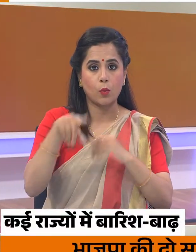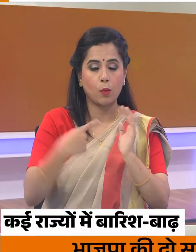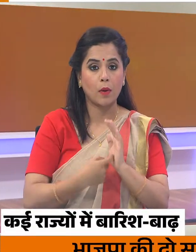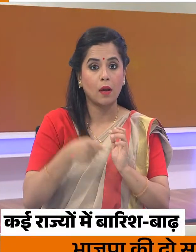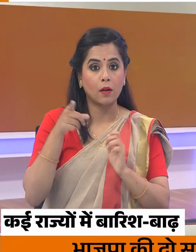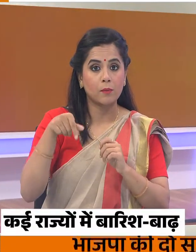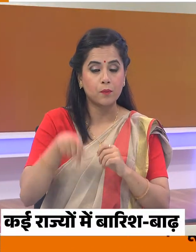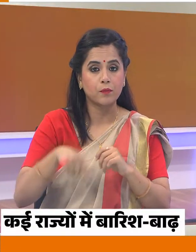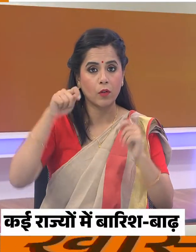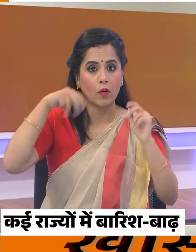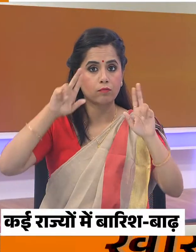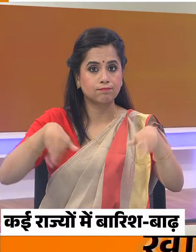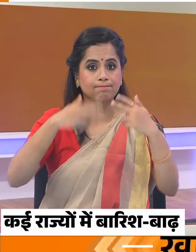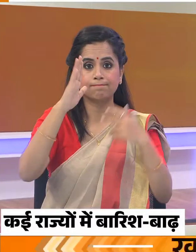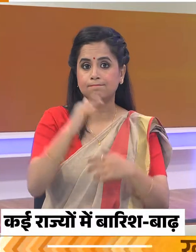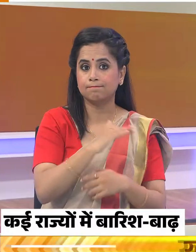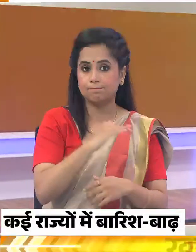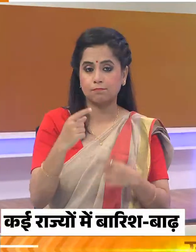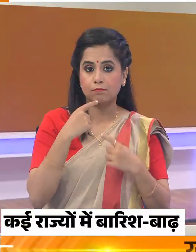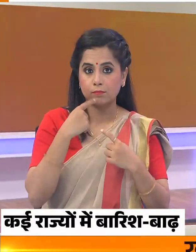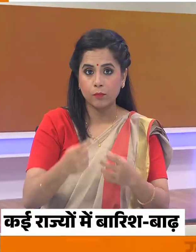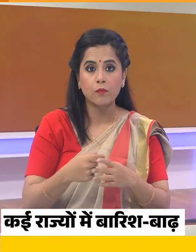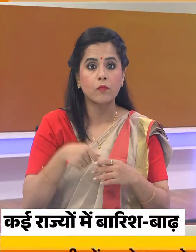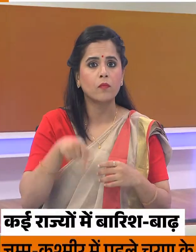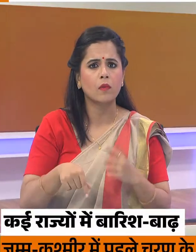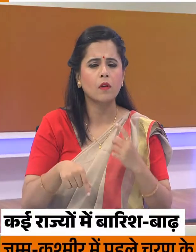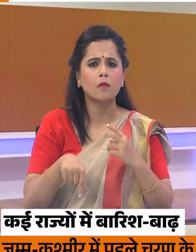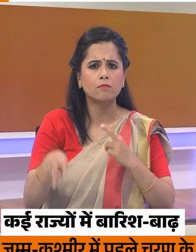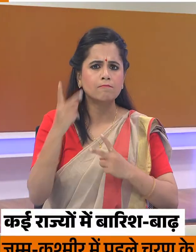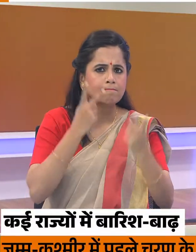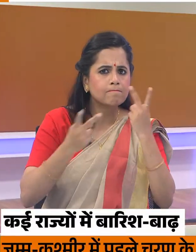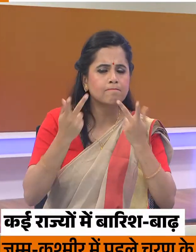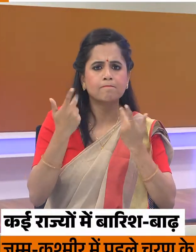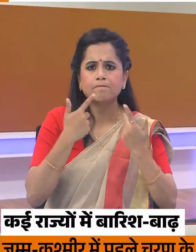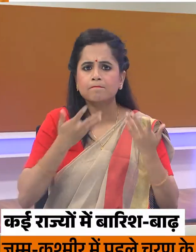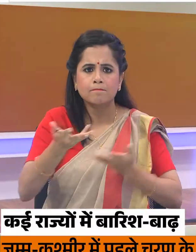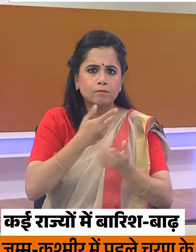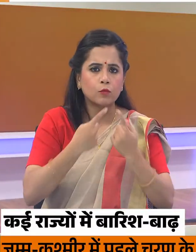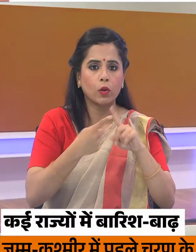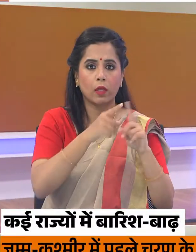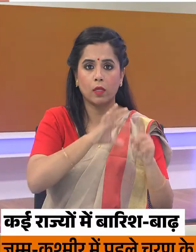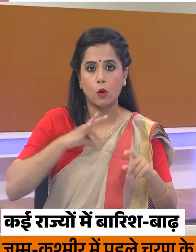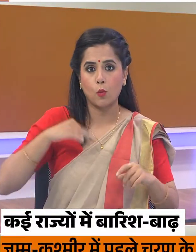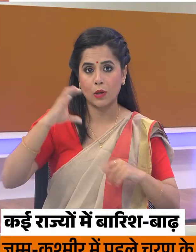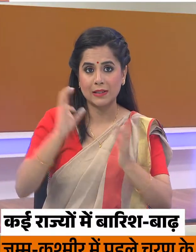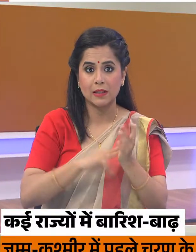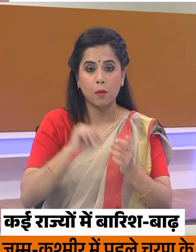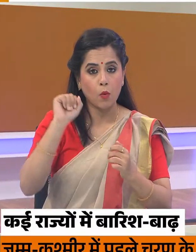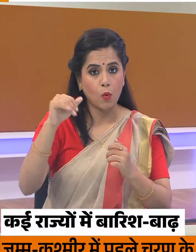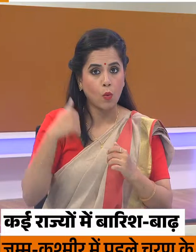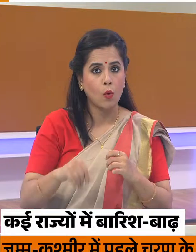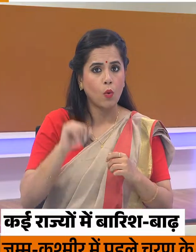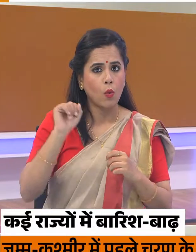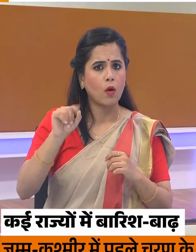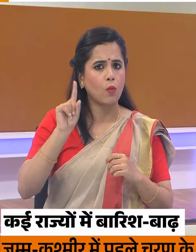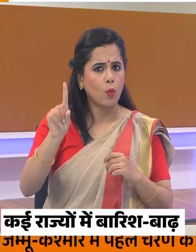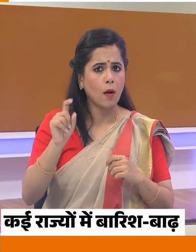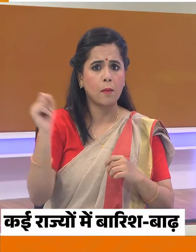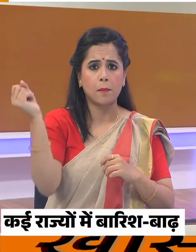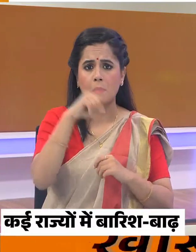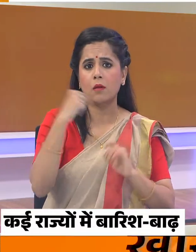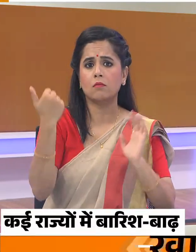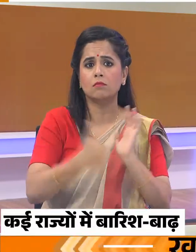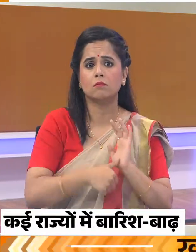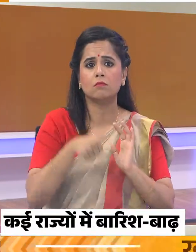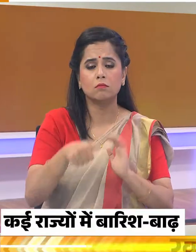ने वीडियो कॉन्फ्रेंस के माध्यम से समीक्षा बैठक की, तो वहीं त्रिपुरा के मुख्यमंत्री ने अपना 1 माह का